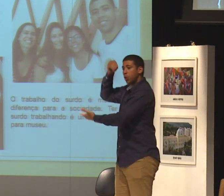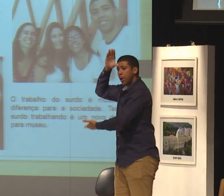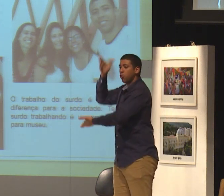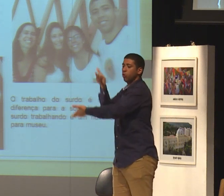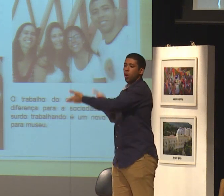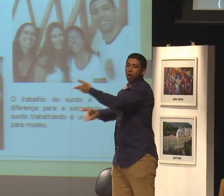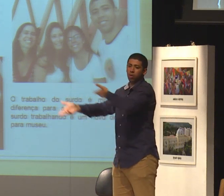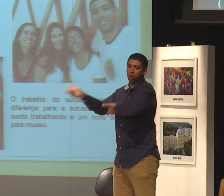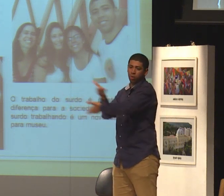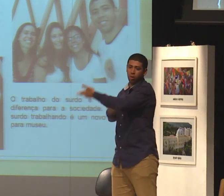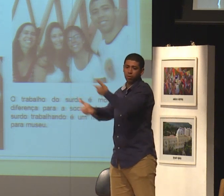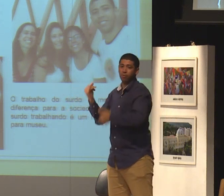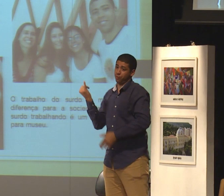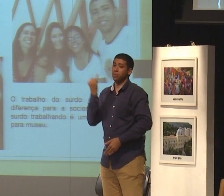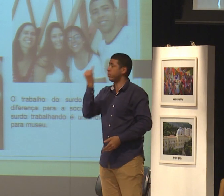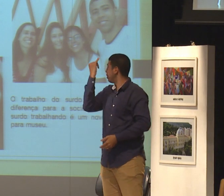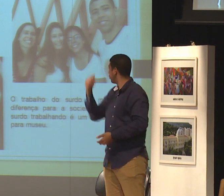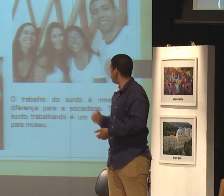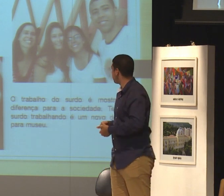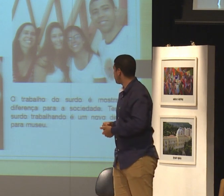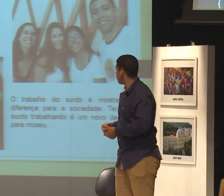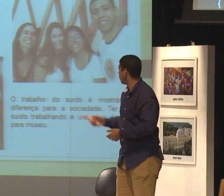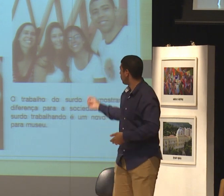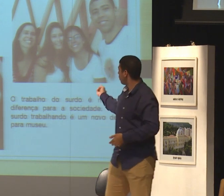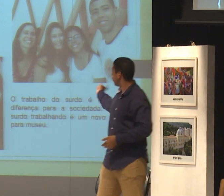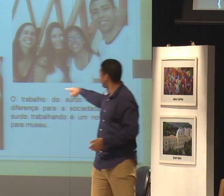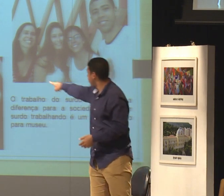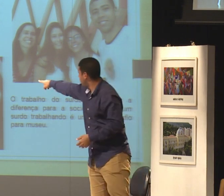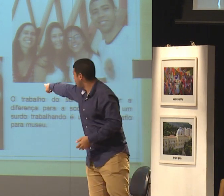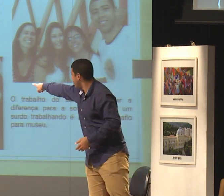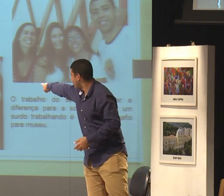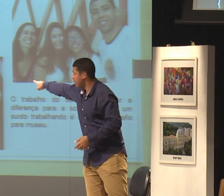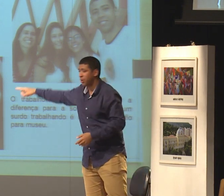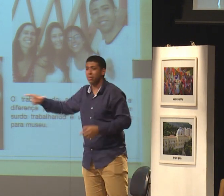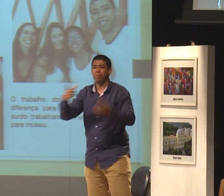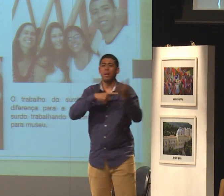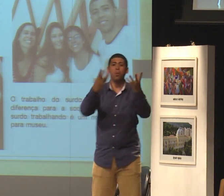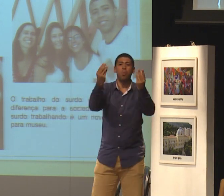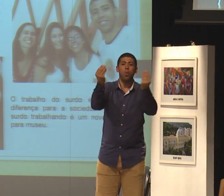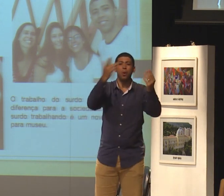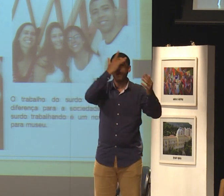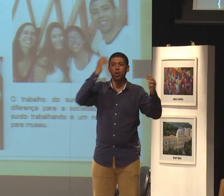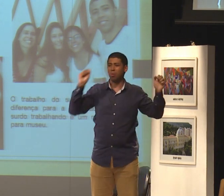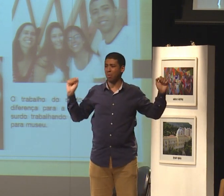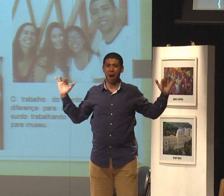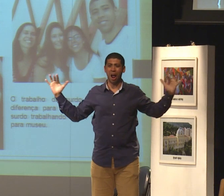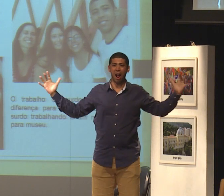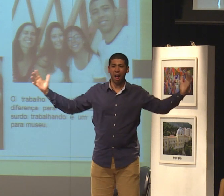e eu dou conhecimento para ela também, é uma troca. Isso é muito importante. Então, ali tem muitas